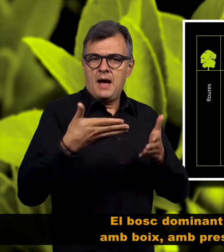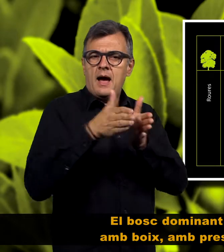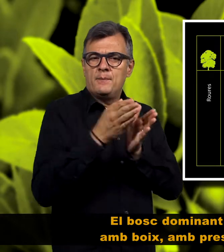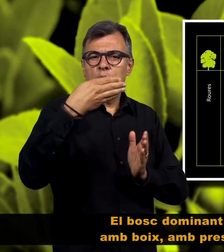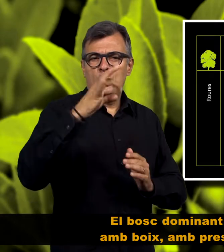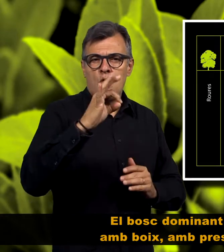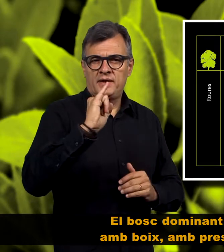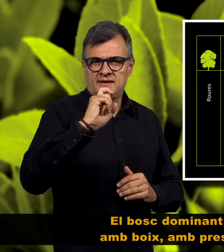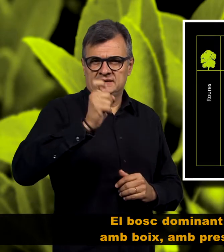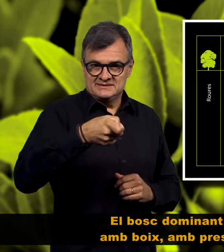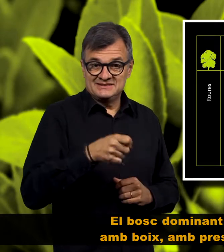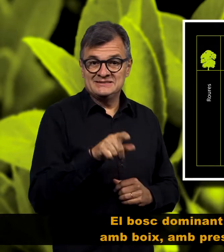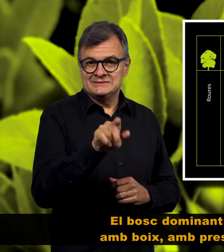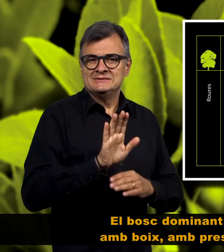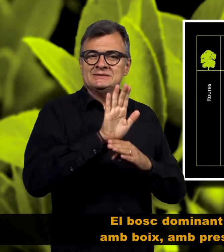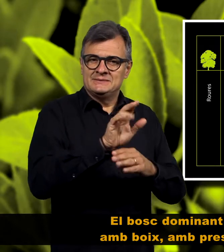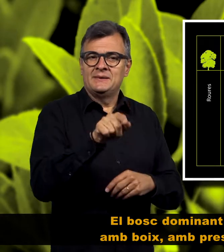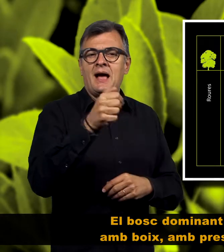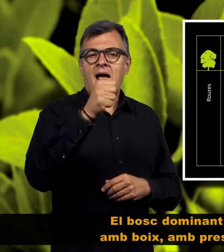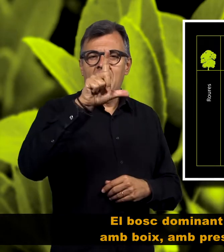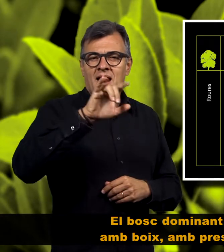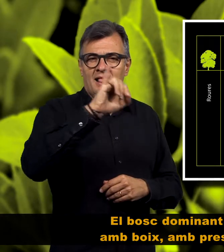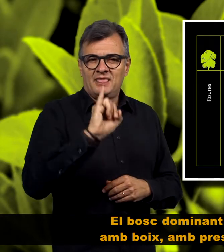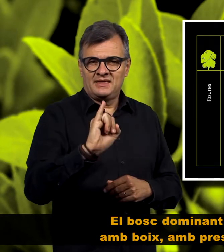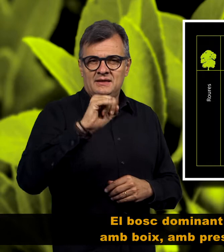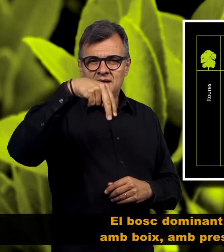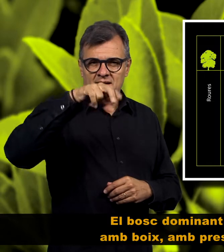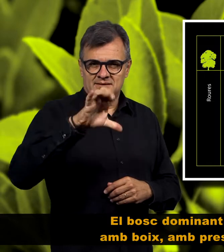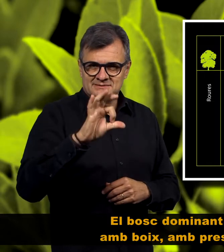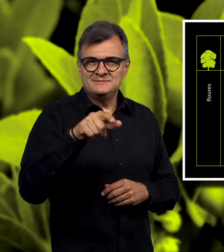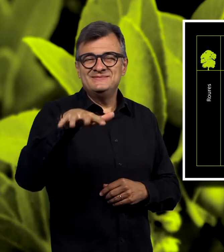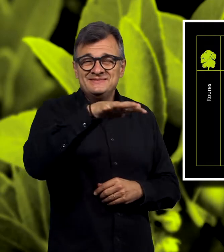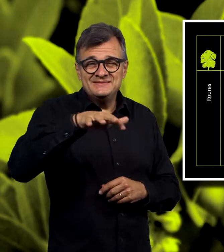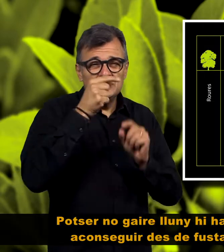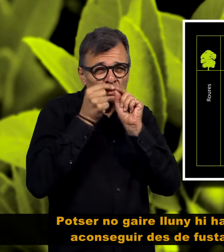El bosc dominant era la roureda amb boix, en presència d'alzines.